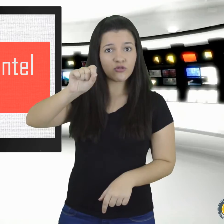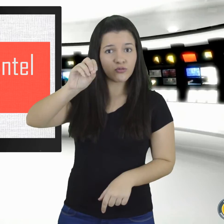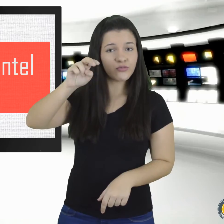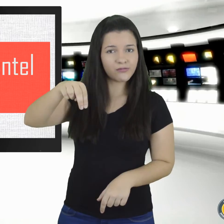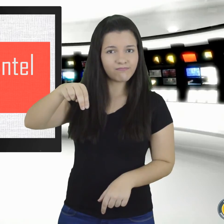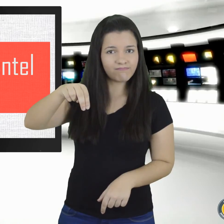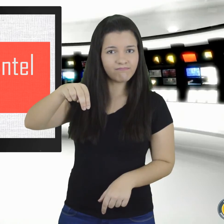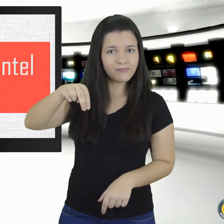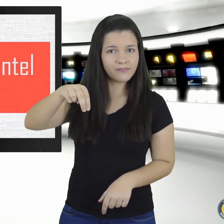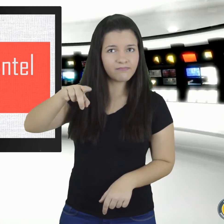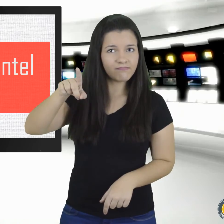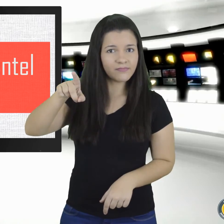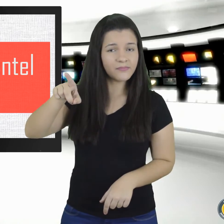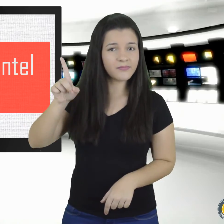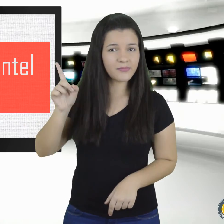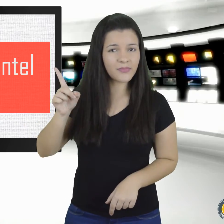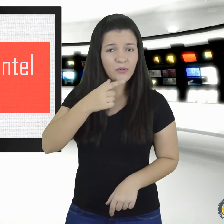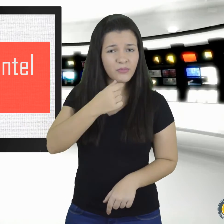Corulassoli, presidente da